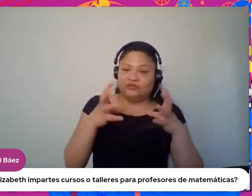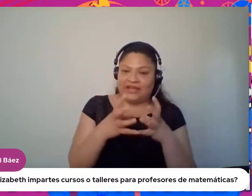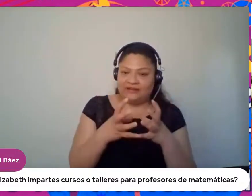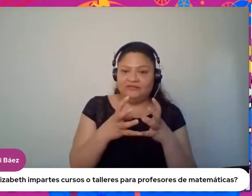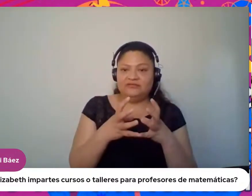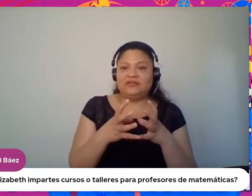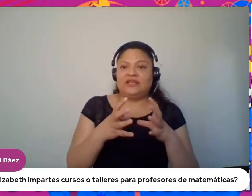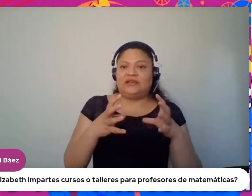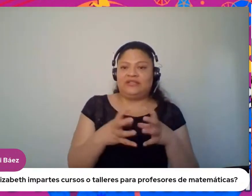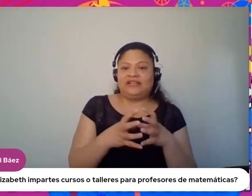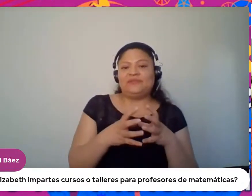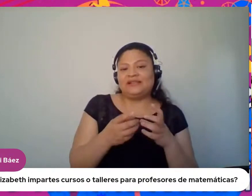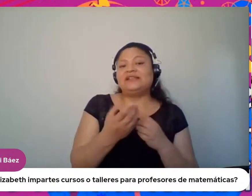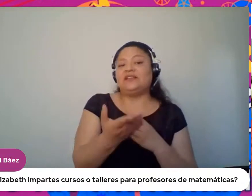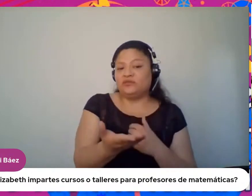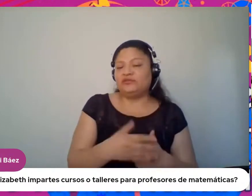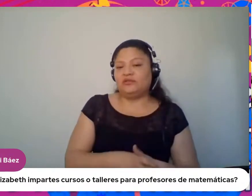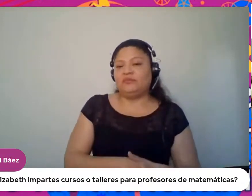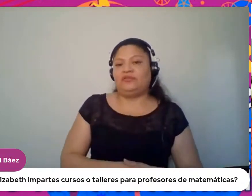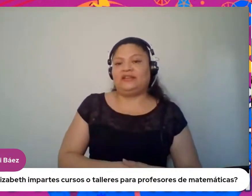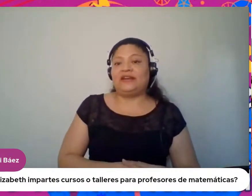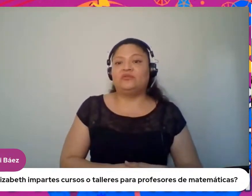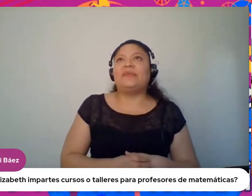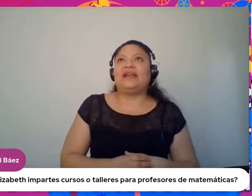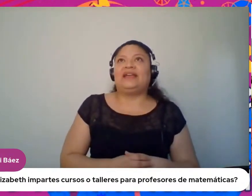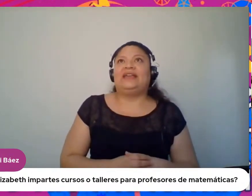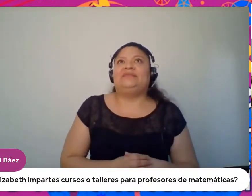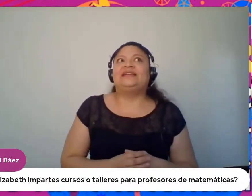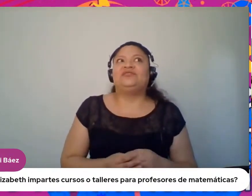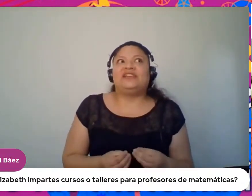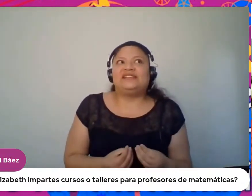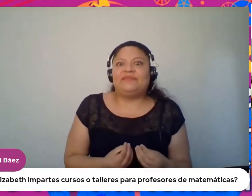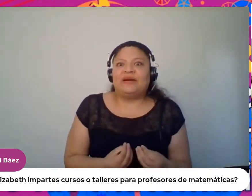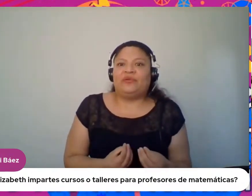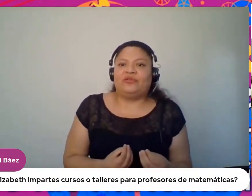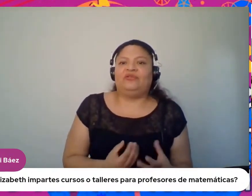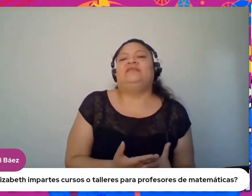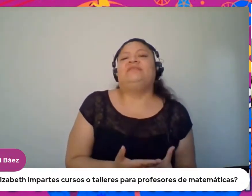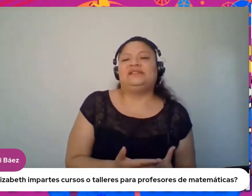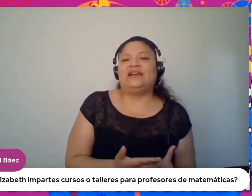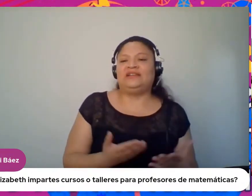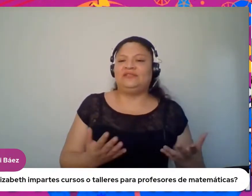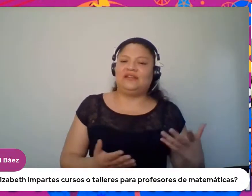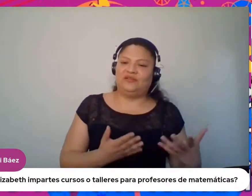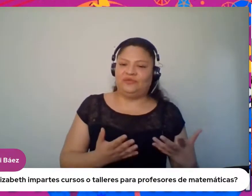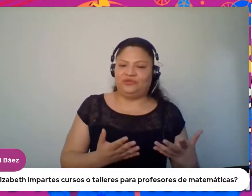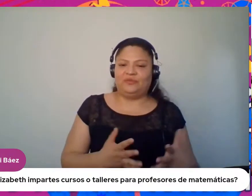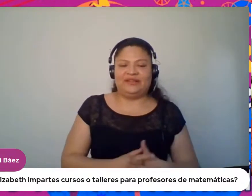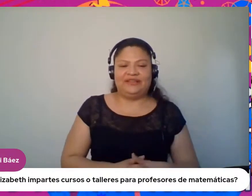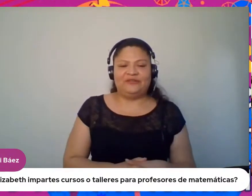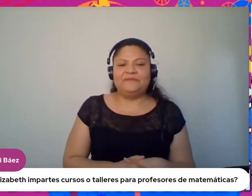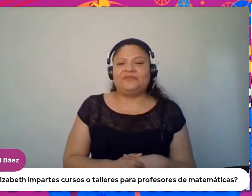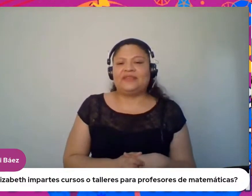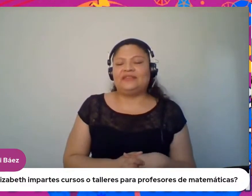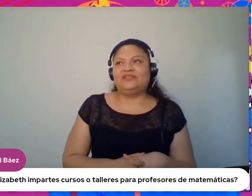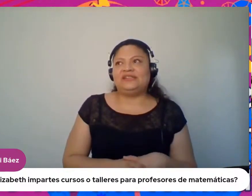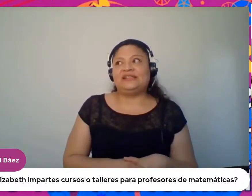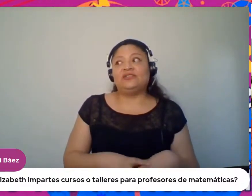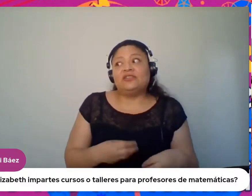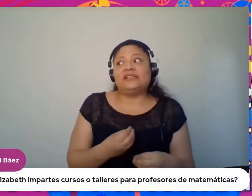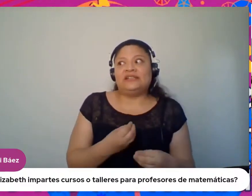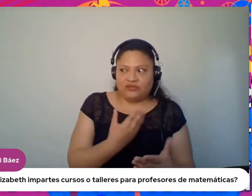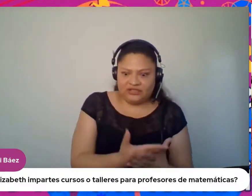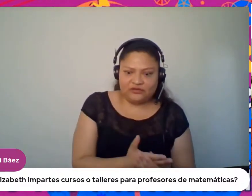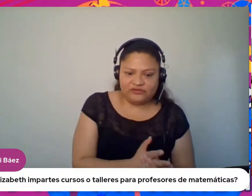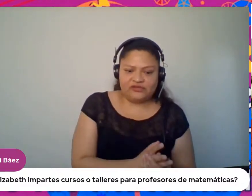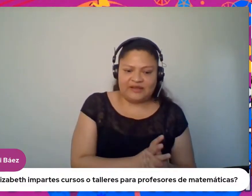juntarlo, unir experiencias y justo poder dar cursos para que el maestro ya sepa por dónde empezar y no esté como todo perdido. Entonces, yo